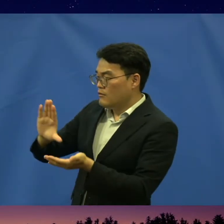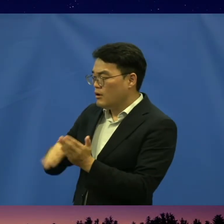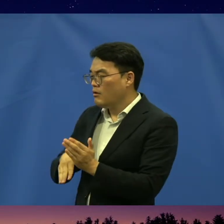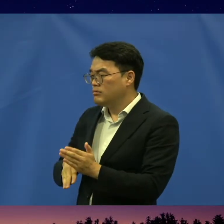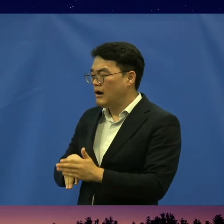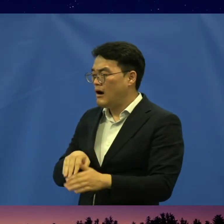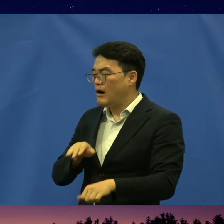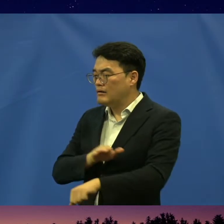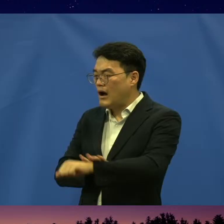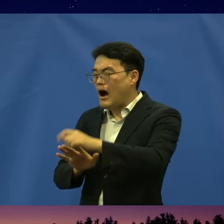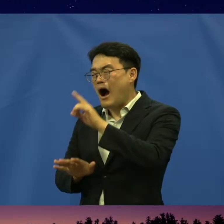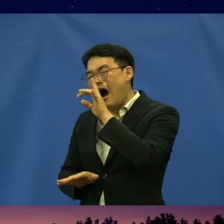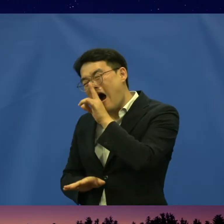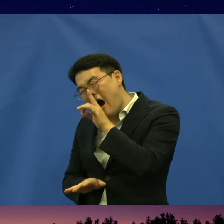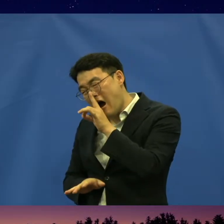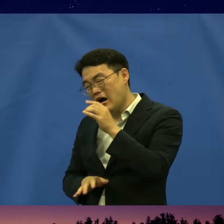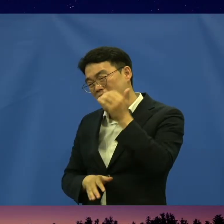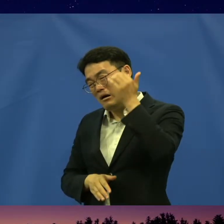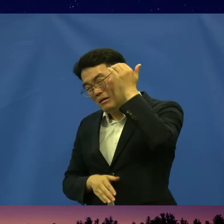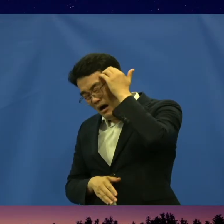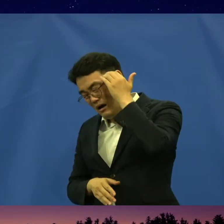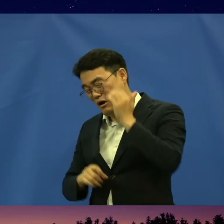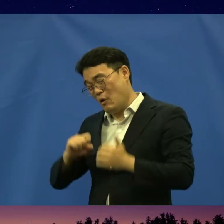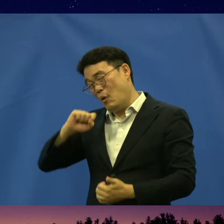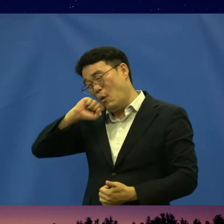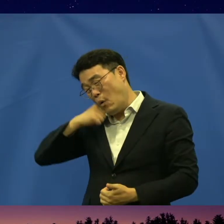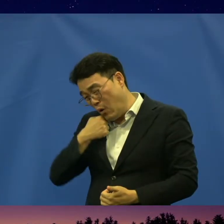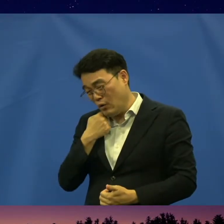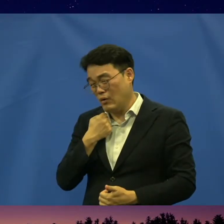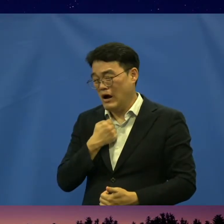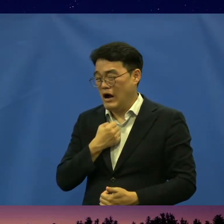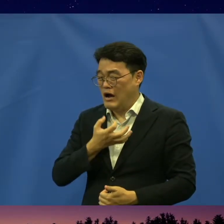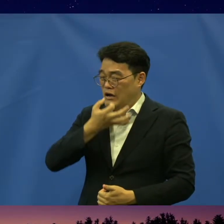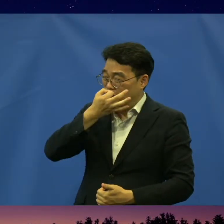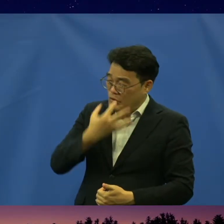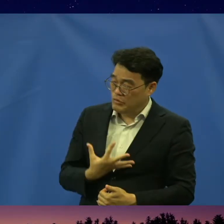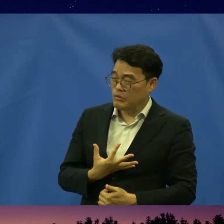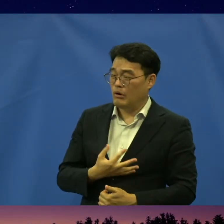어려운 거예요. 저절로 되는 법이 없어요.